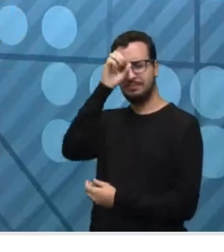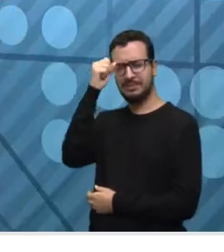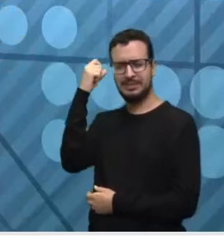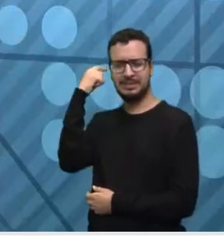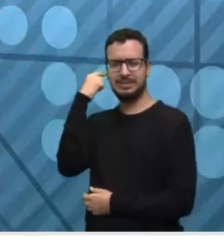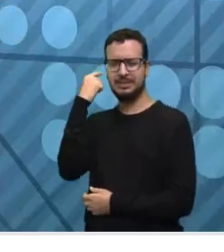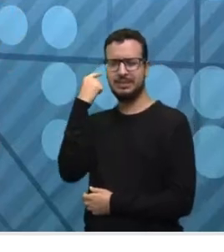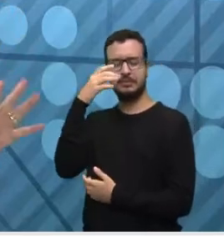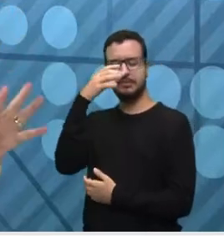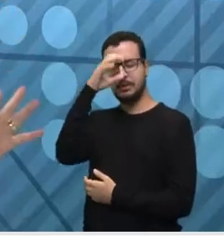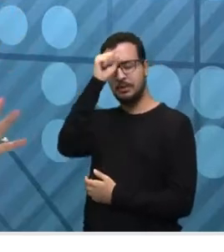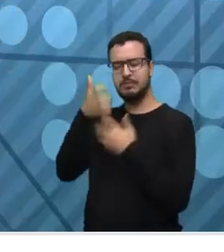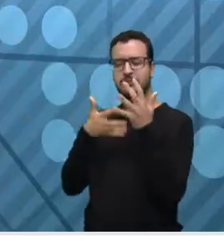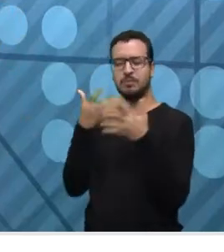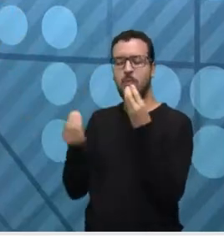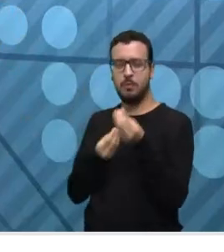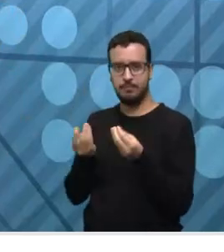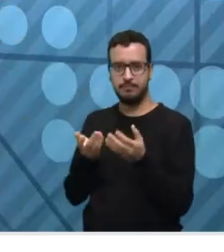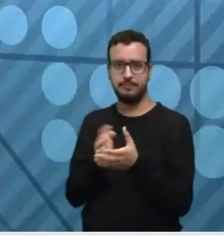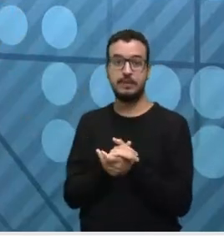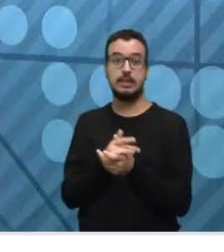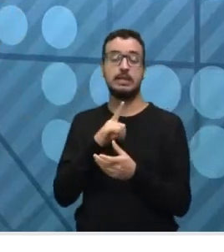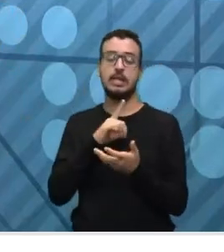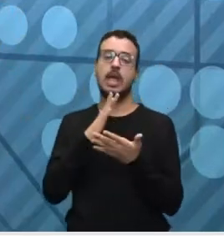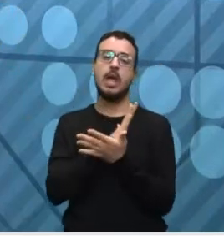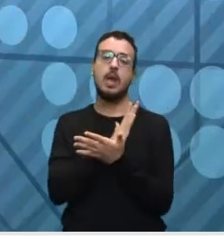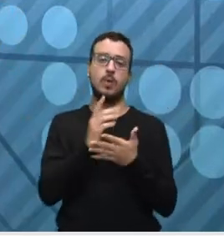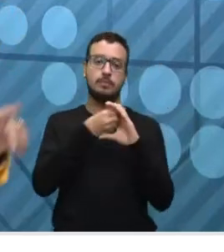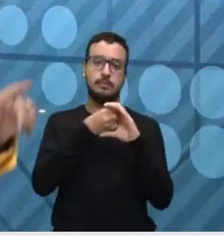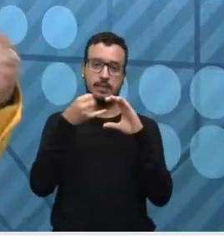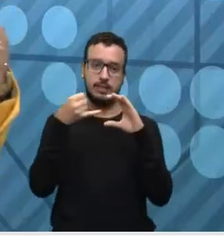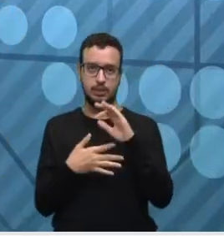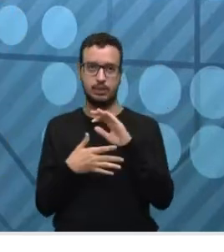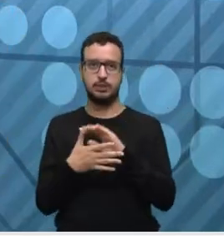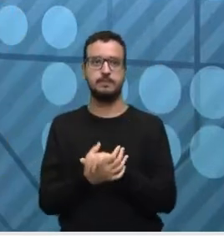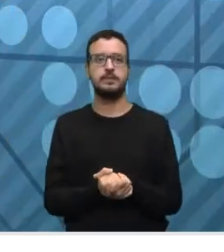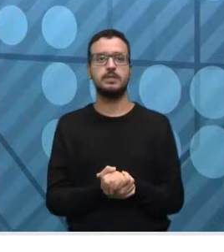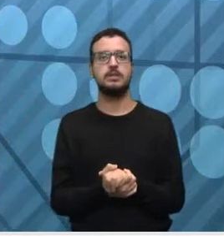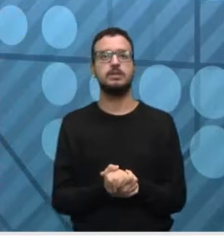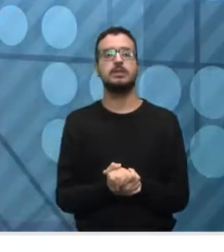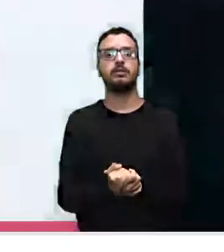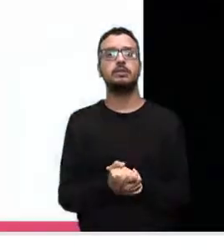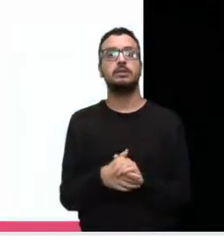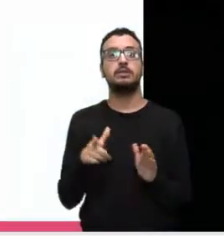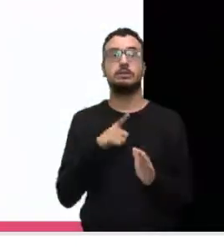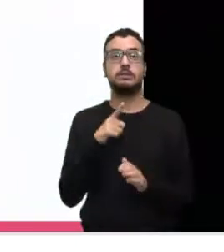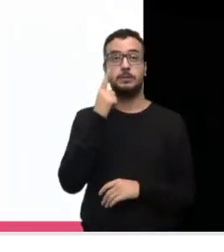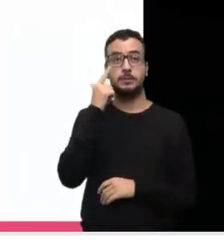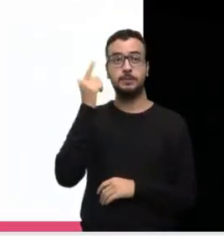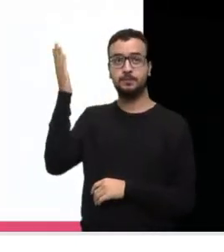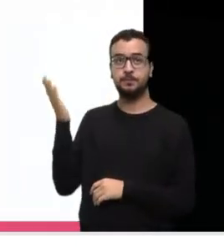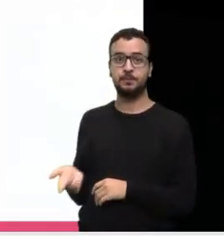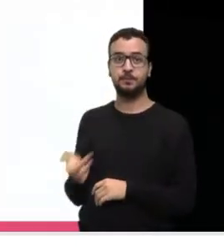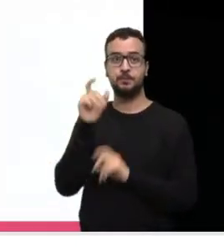você aprendeu Libras, enfim. Então, algumas características culturais. Trouxe ali uma lista de